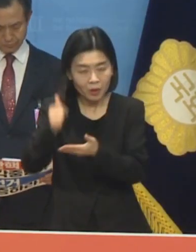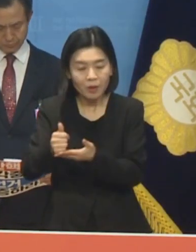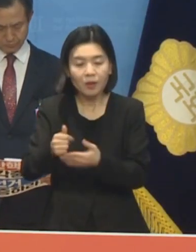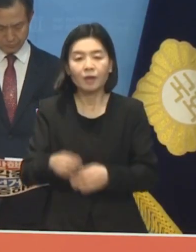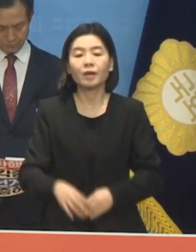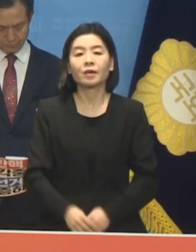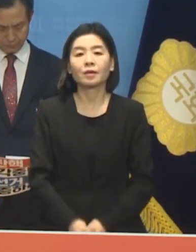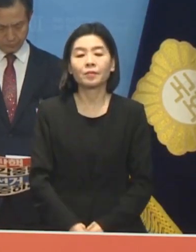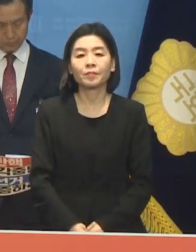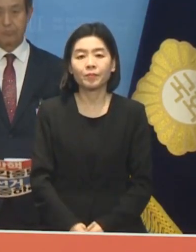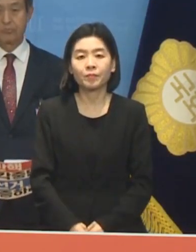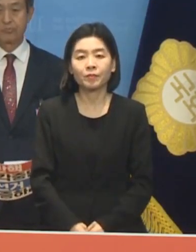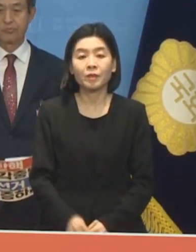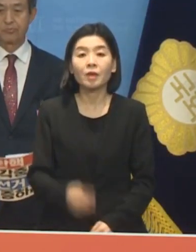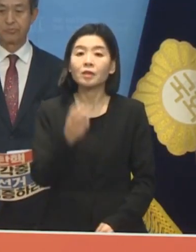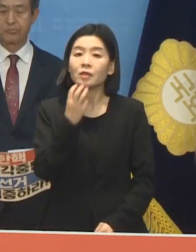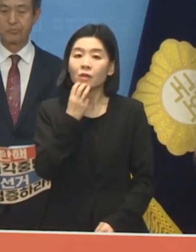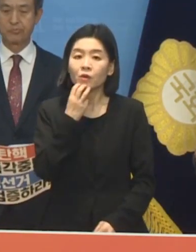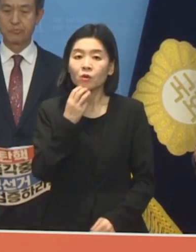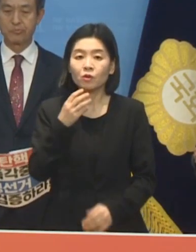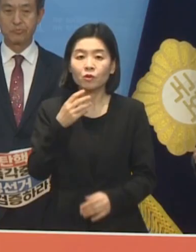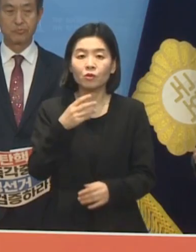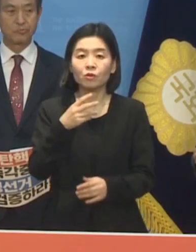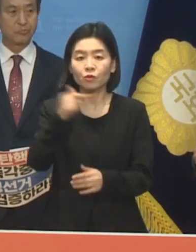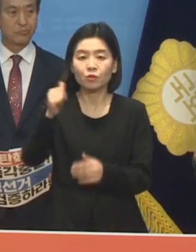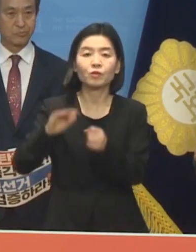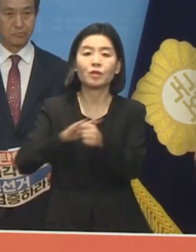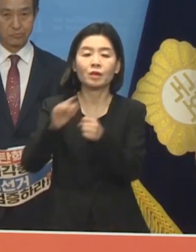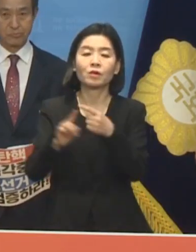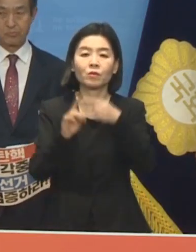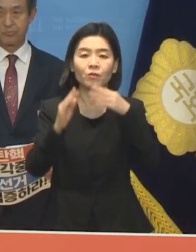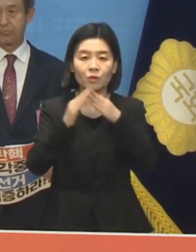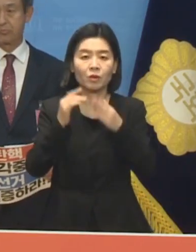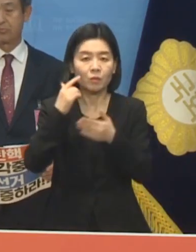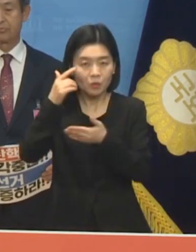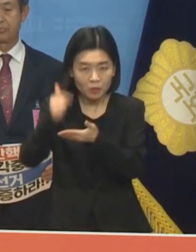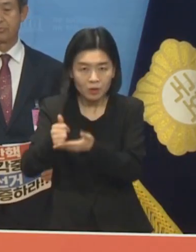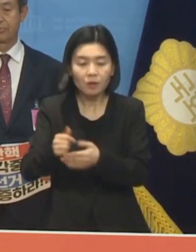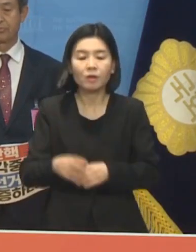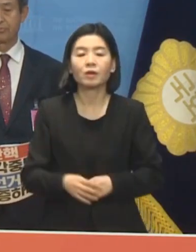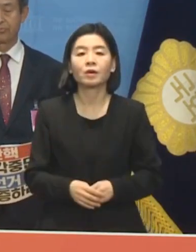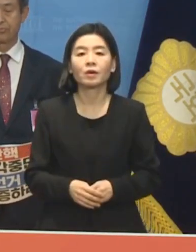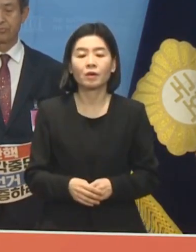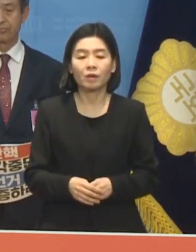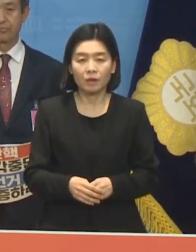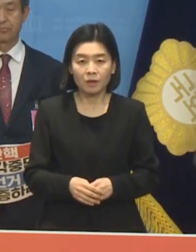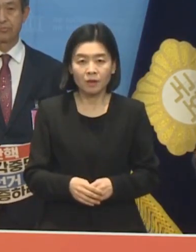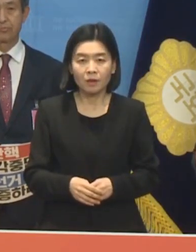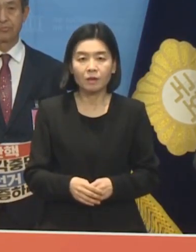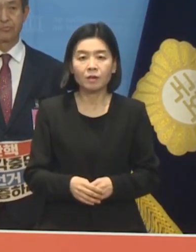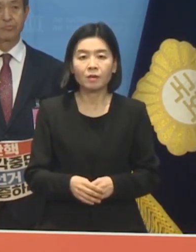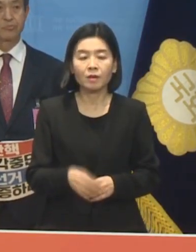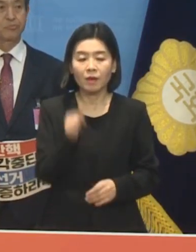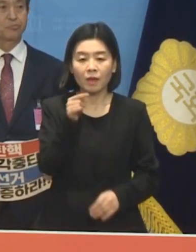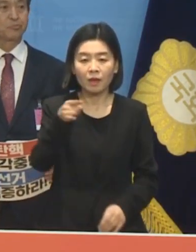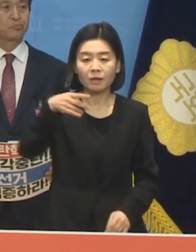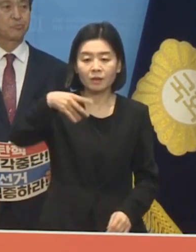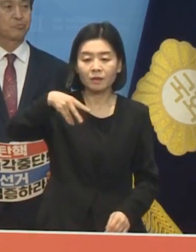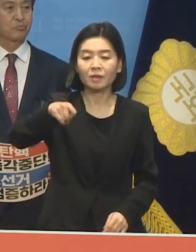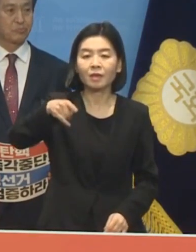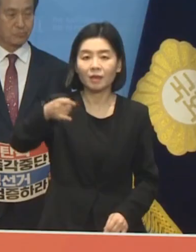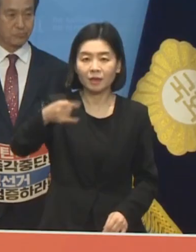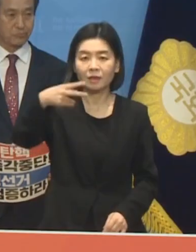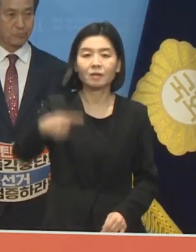그리고 이명호 서울 주사랑교회 목사님, 그리고 이인덕 헤세드 공동체